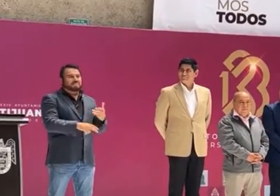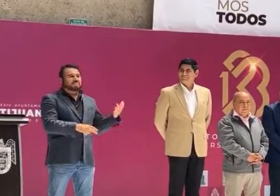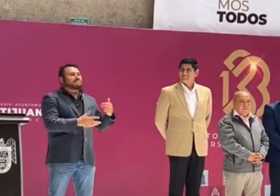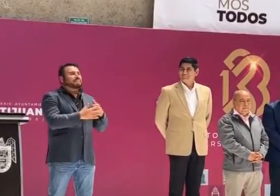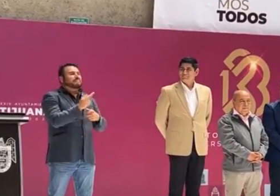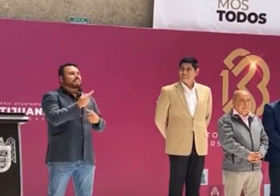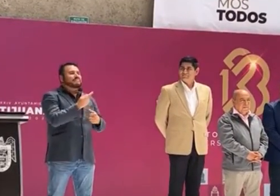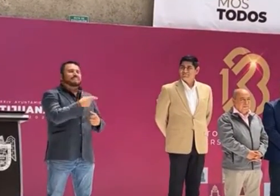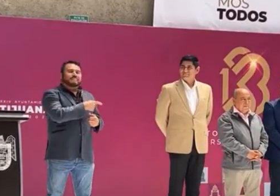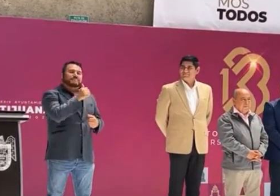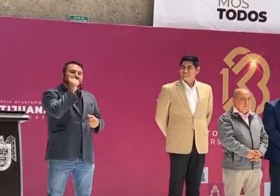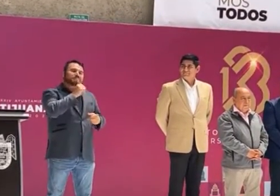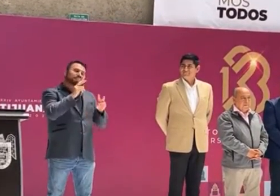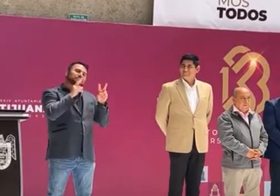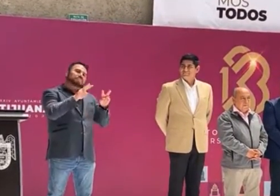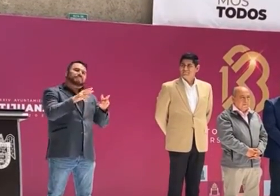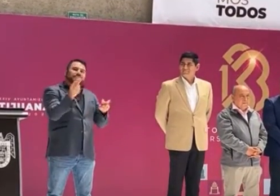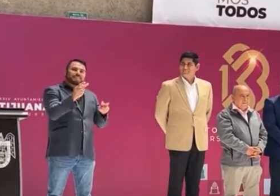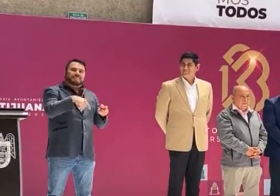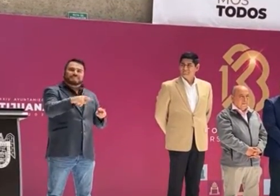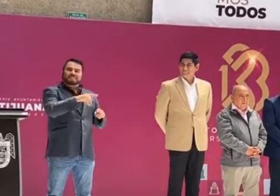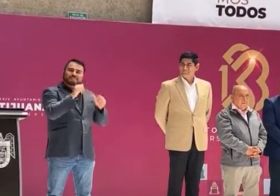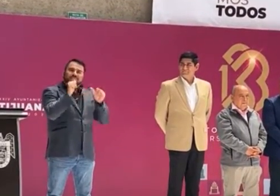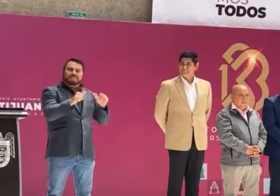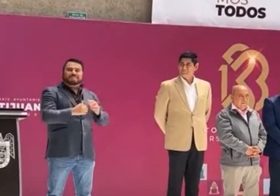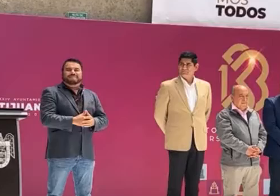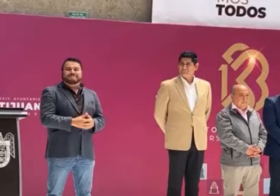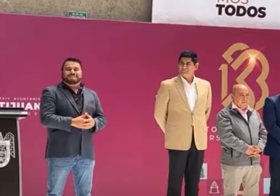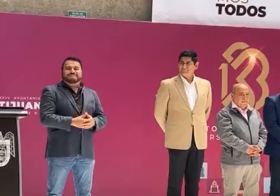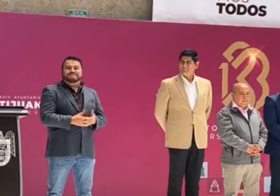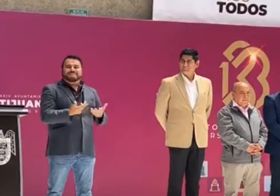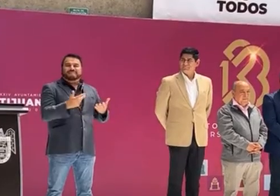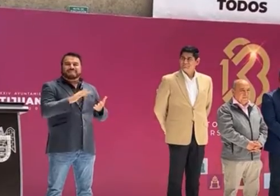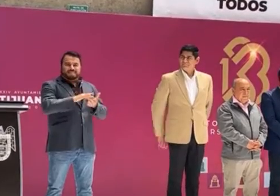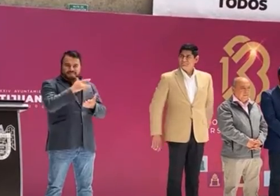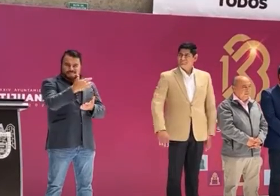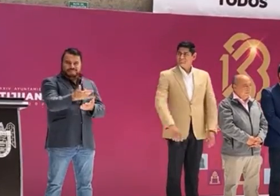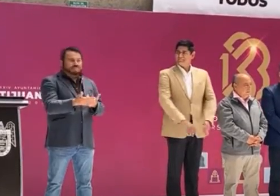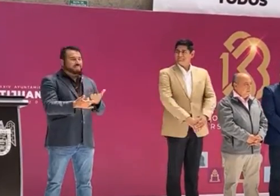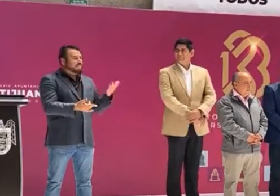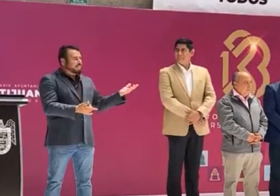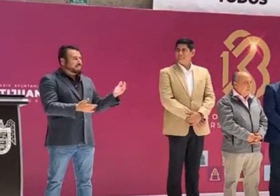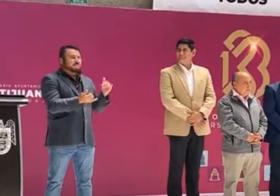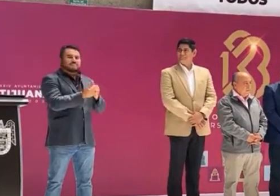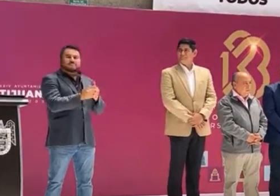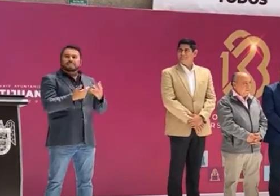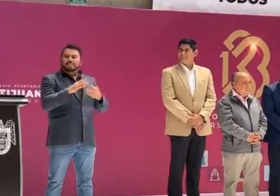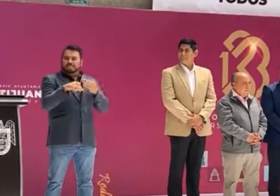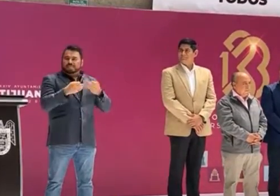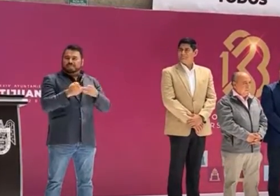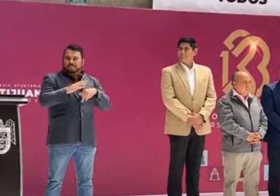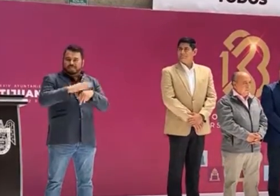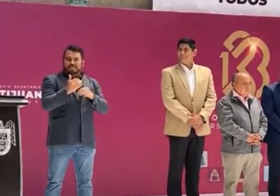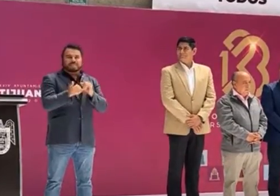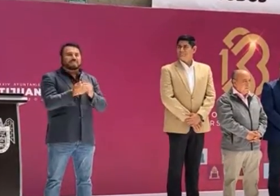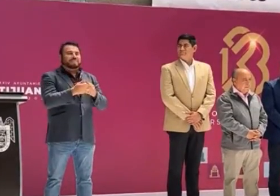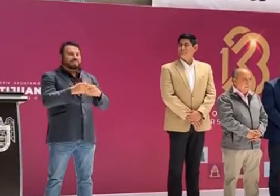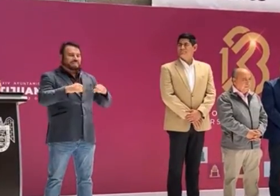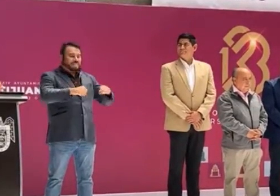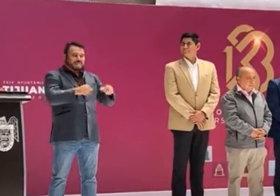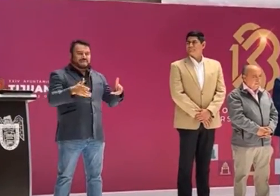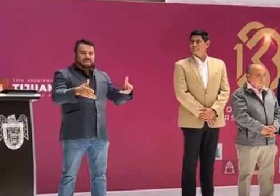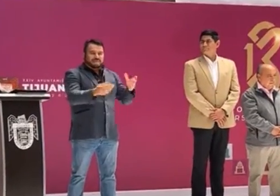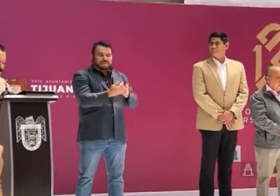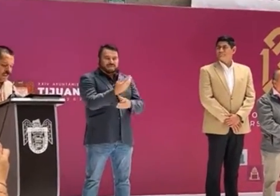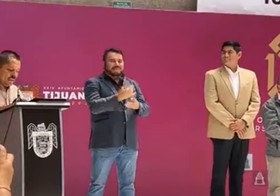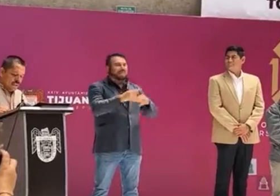nosotros. Les agradezco que vamos a renovar nuestros carritos, nuestros cuadros,